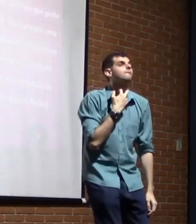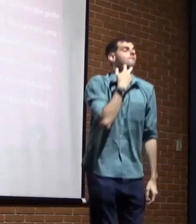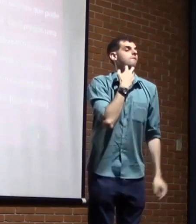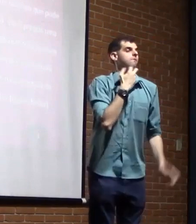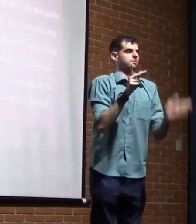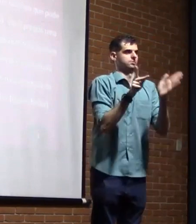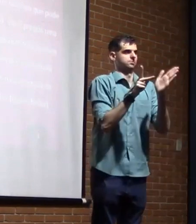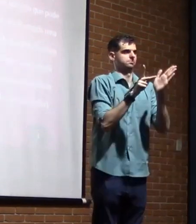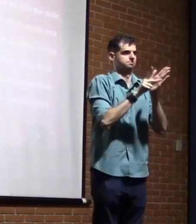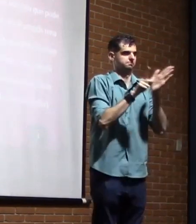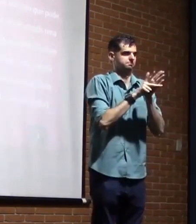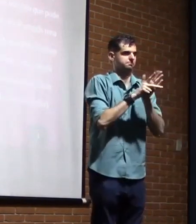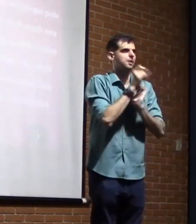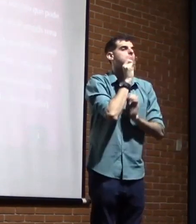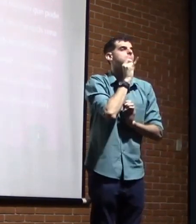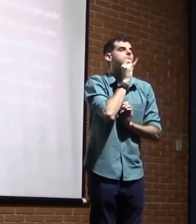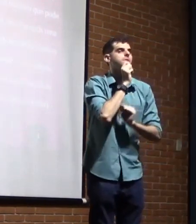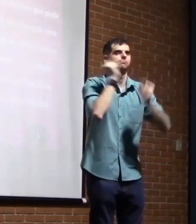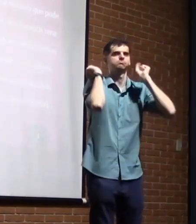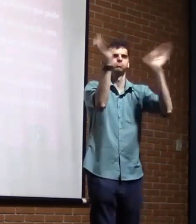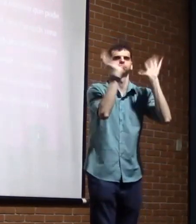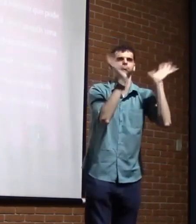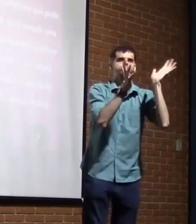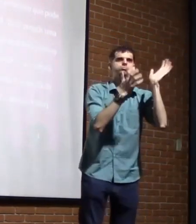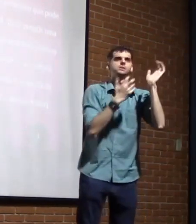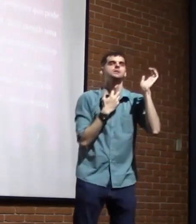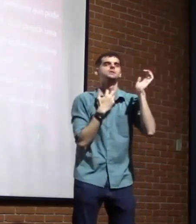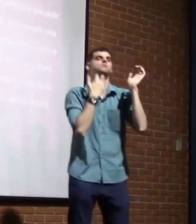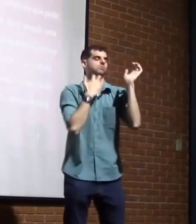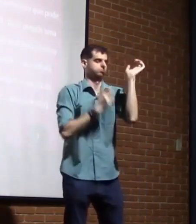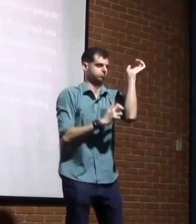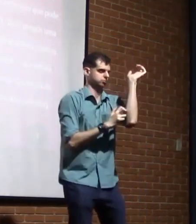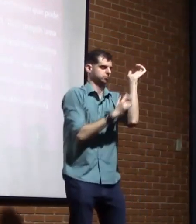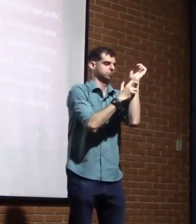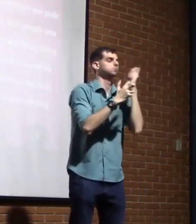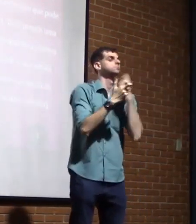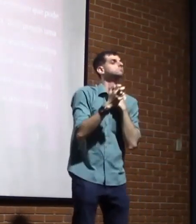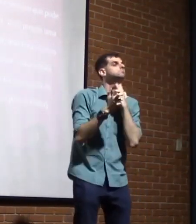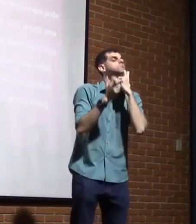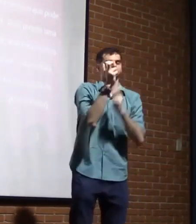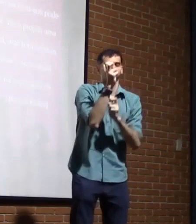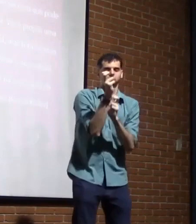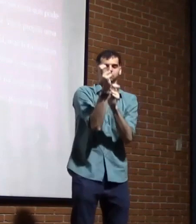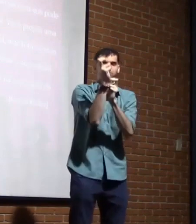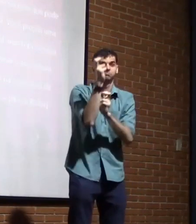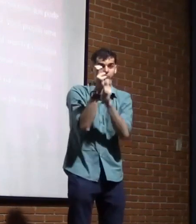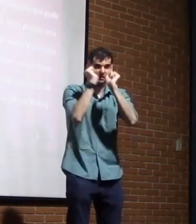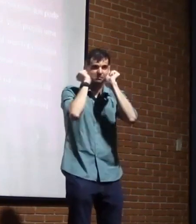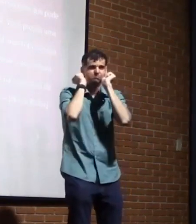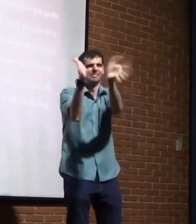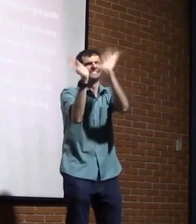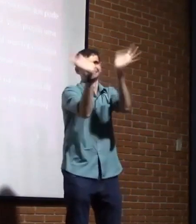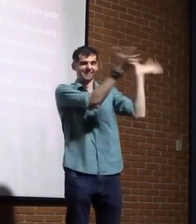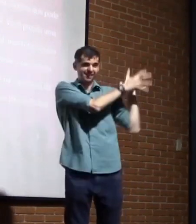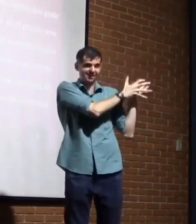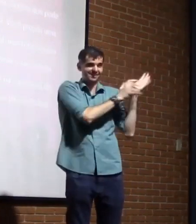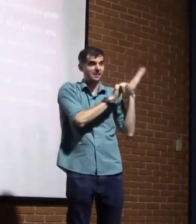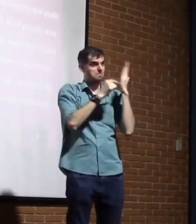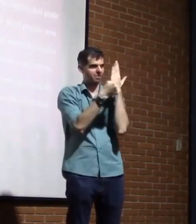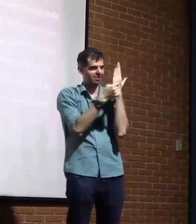construção na língua de sinais, né? E aí ele usa a sua voz. O surdo, ele tem a sua voz, que é por meio da língua de sinais, por